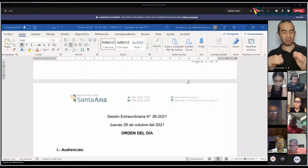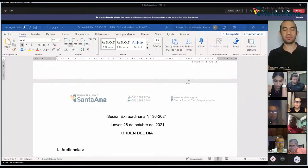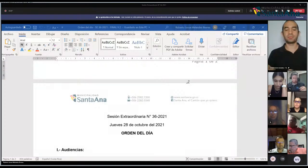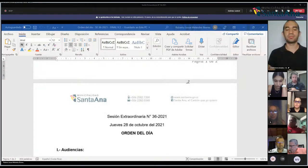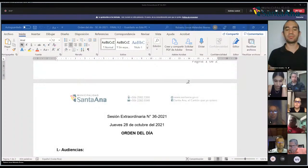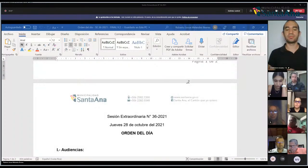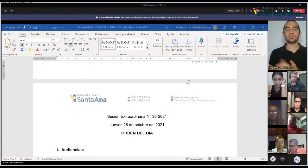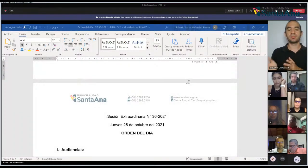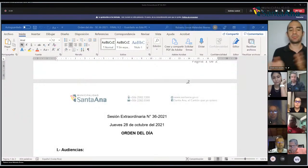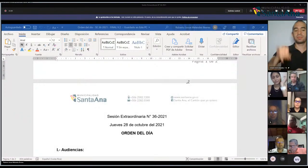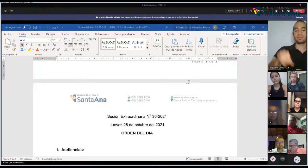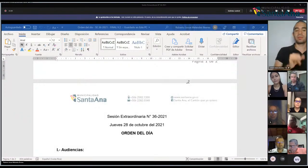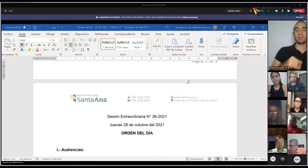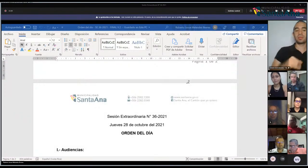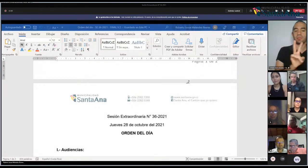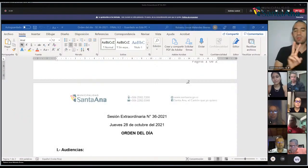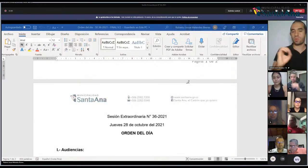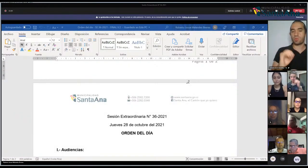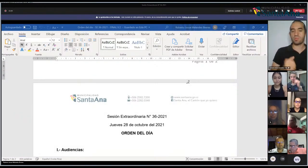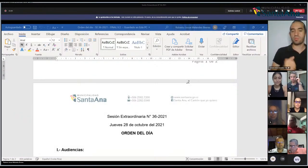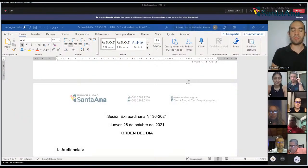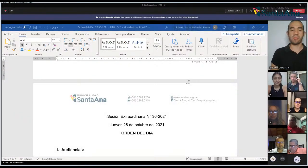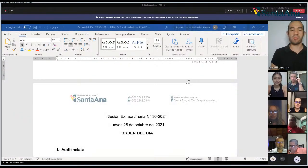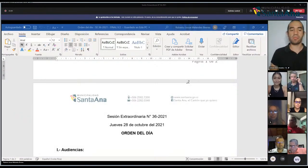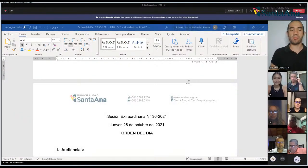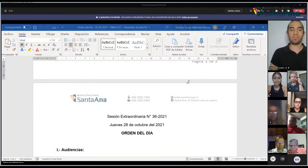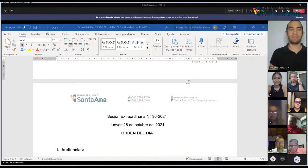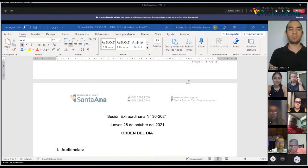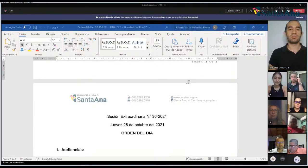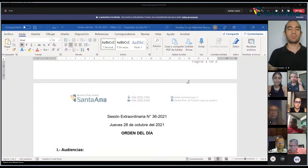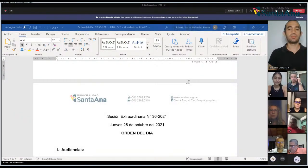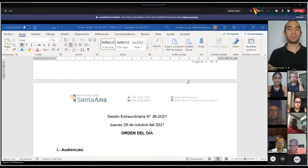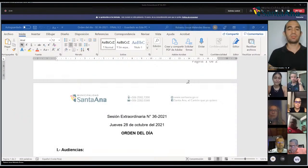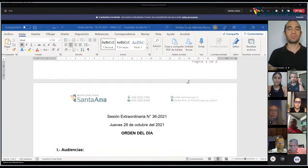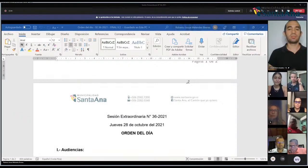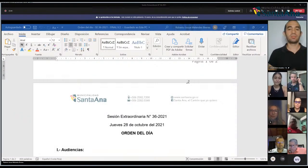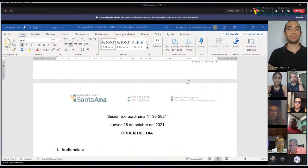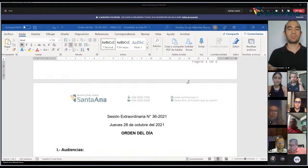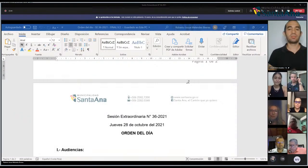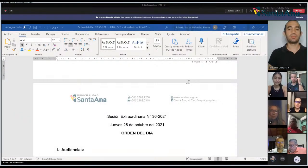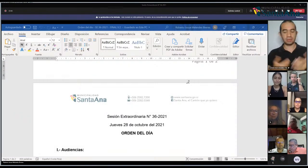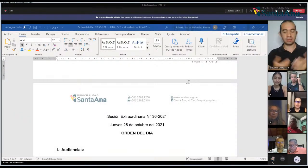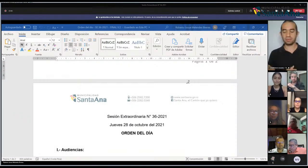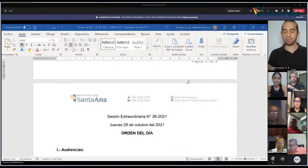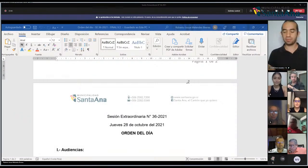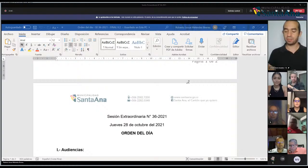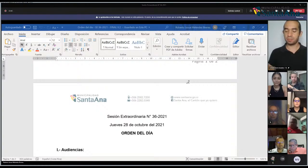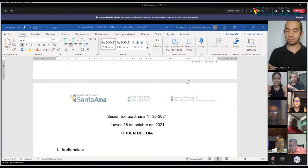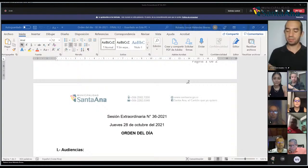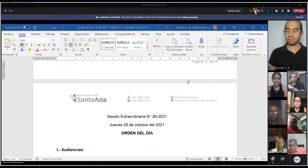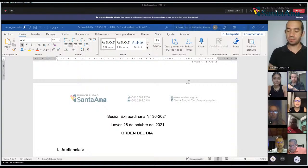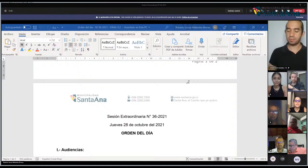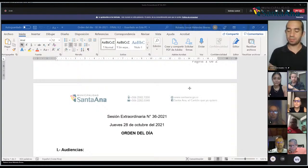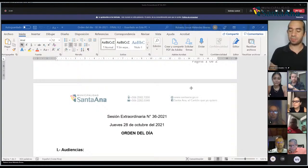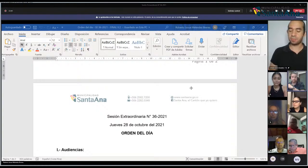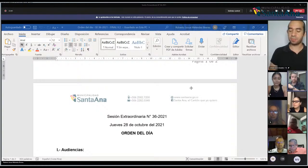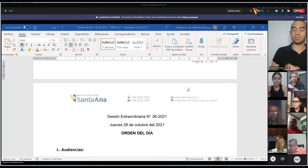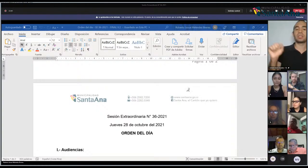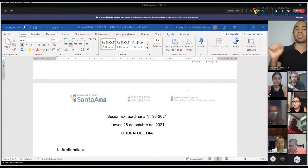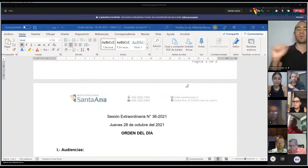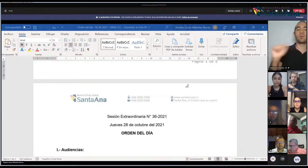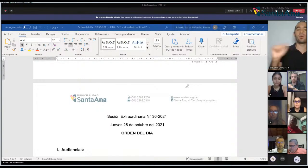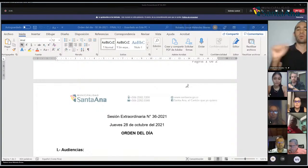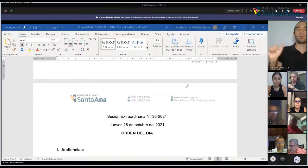odio pero no estés presente simon ángulo villalobos muy buenas noches a todos